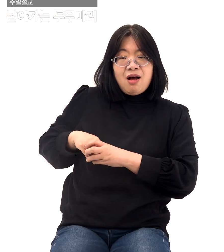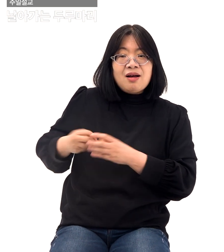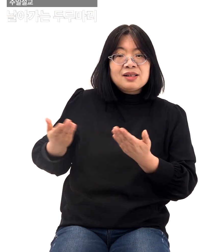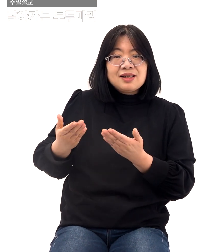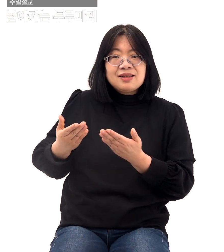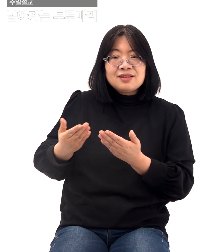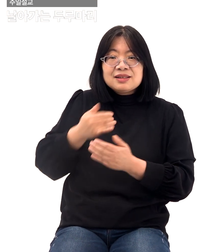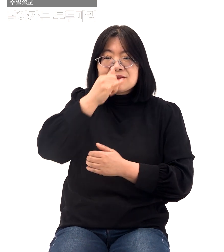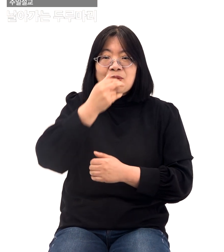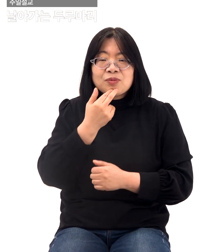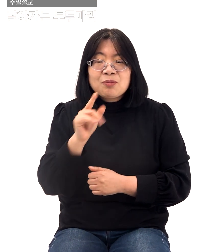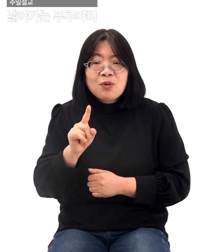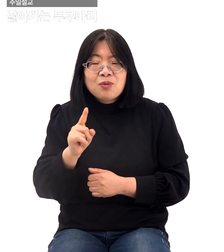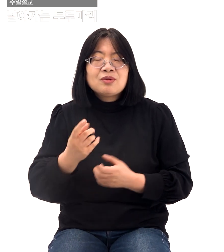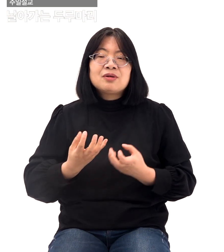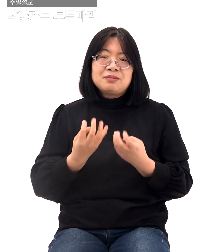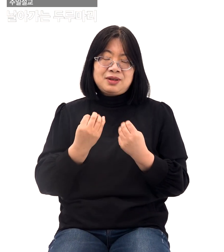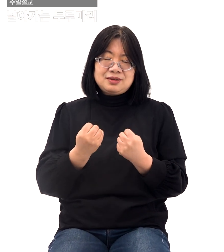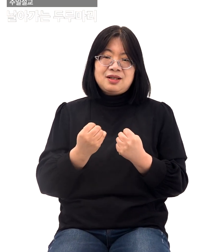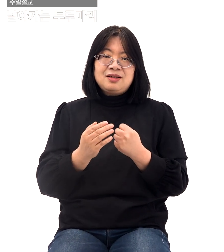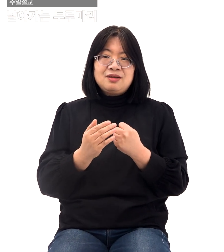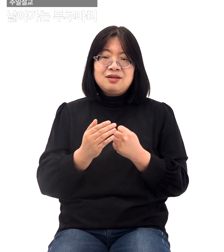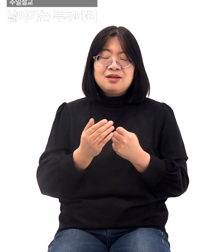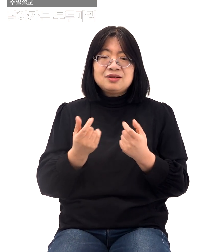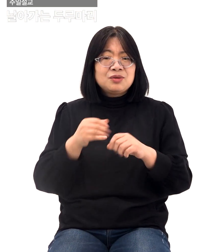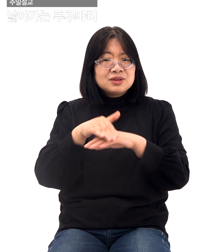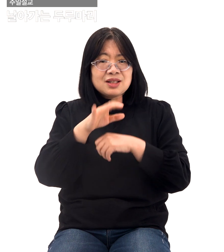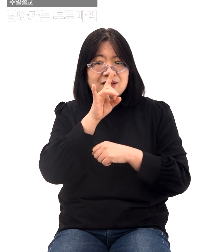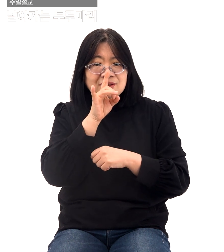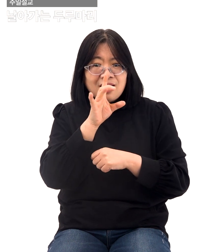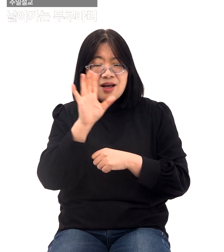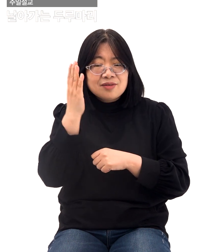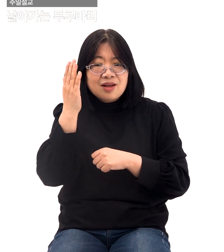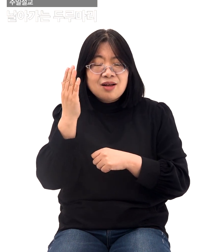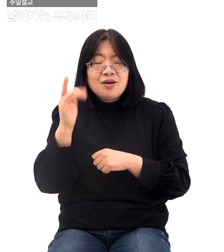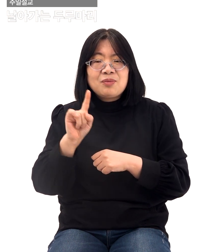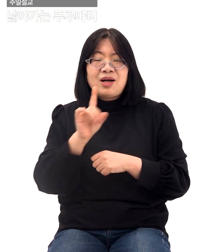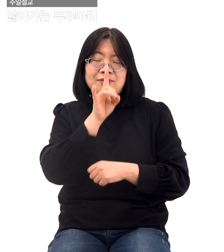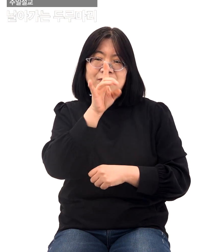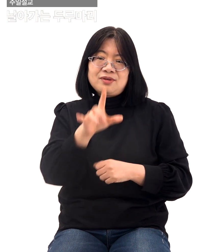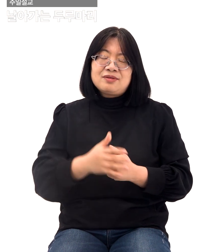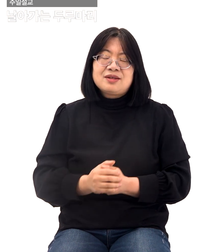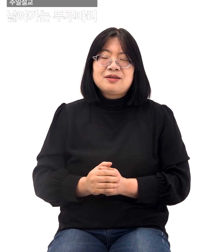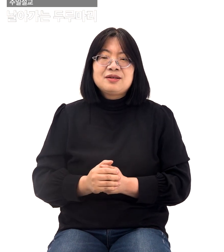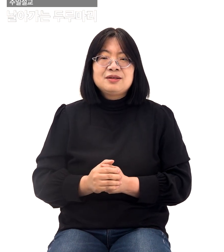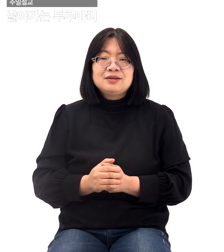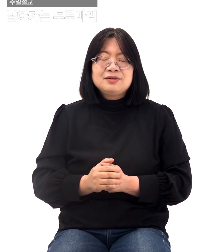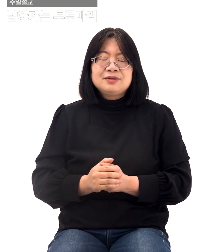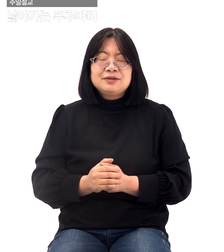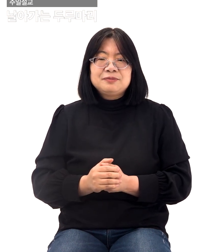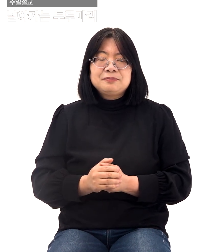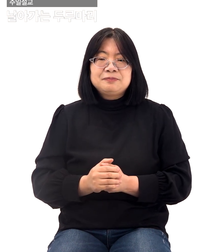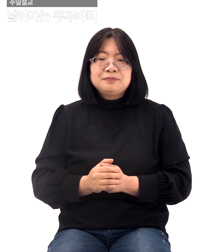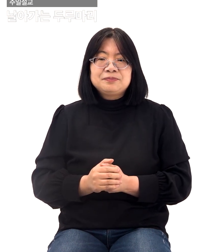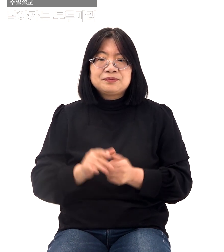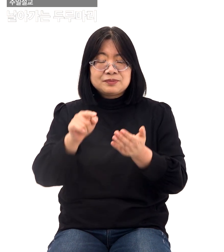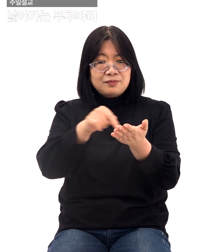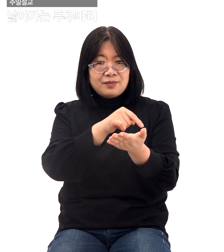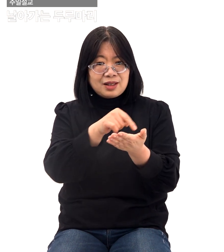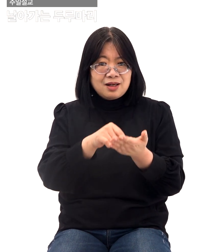많죠. 근데 그래서 되겠습니까? 안 되겠습니까? 그래서 안 되죠.